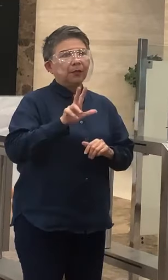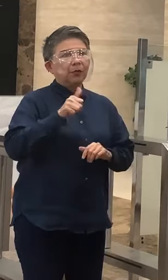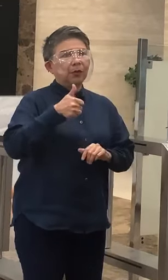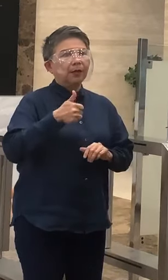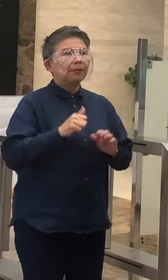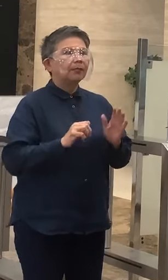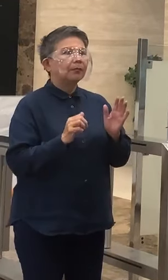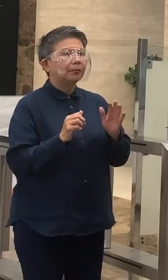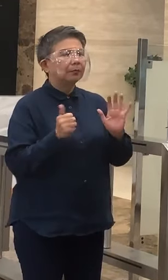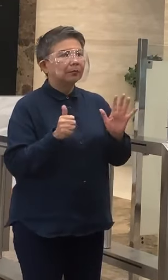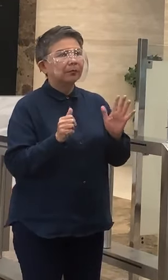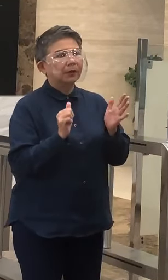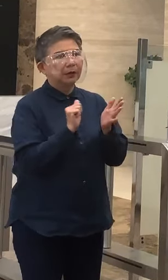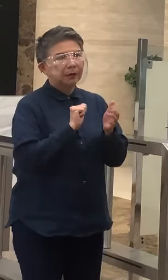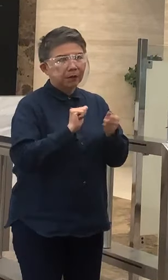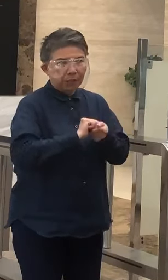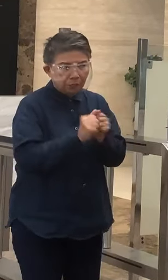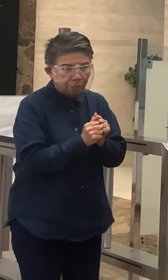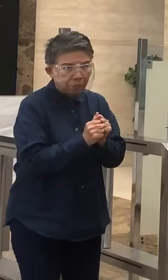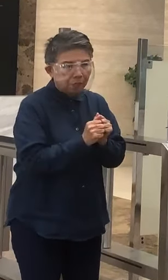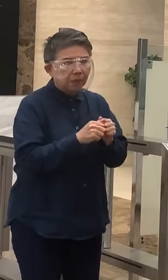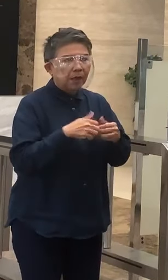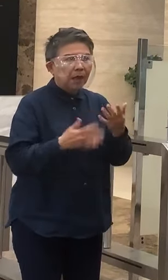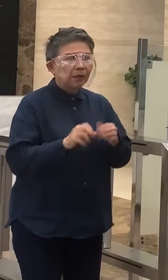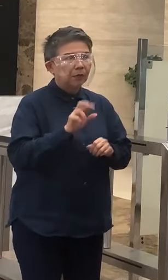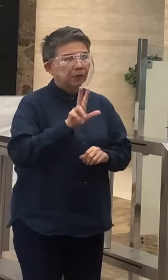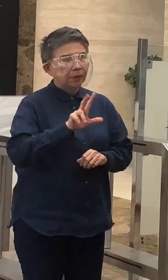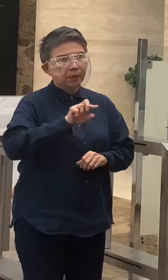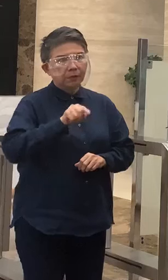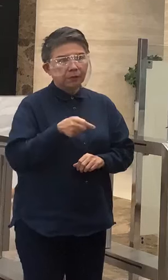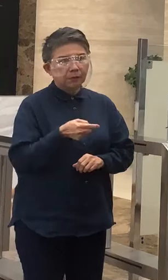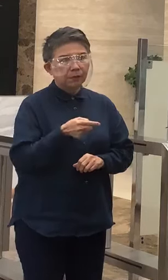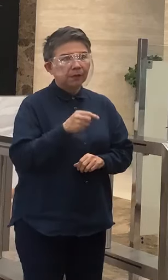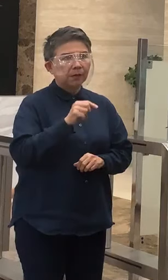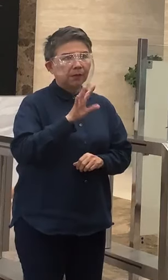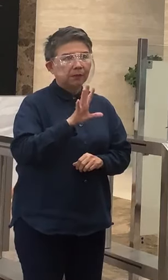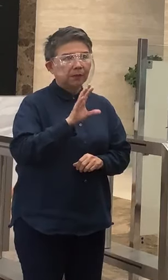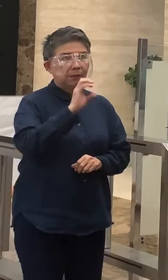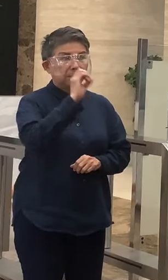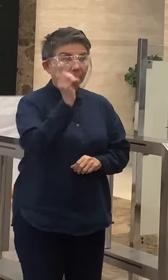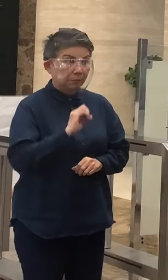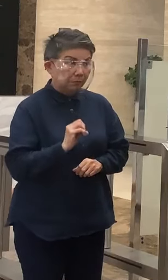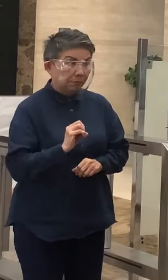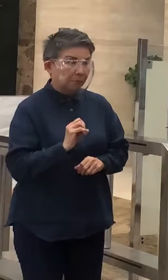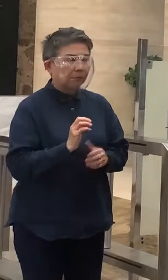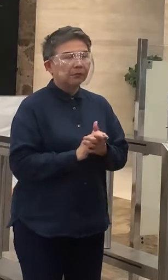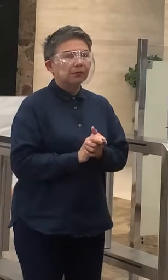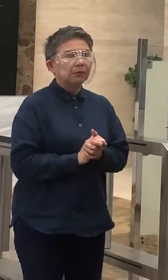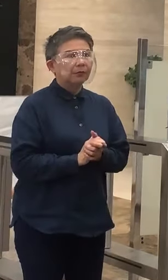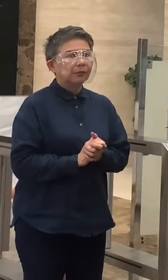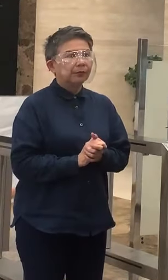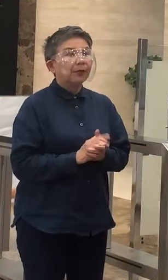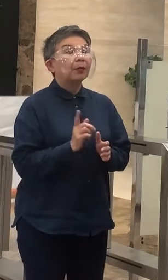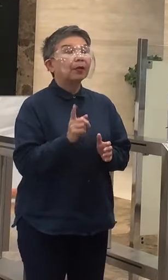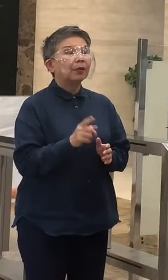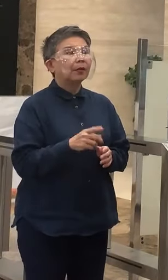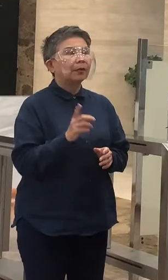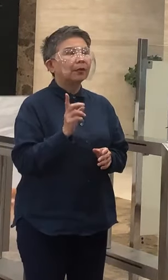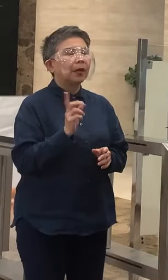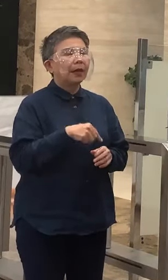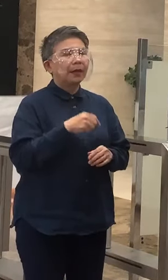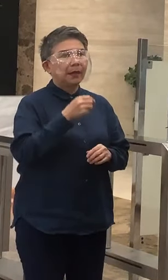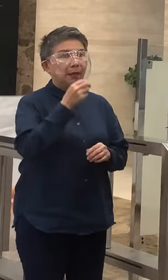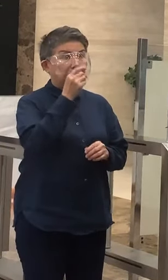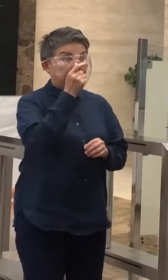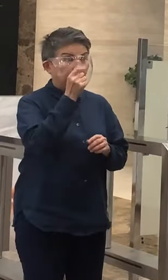kasus atau tiga koma lima persen gitu pada hari